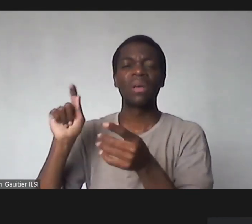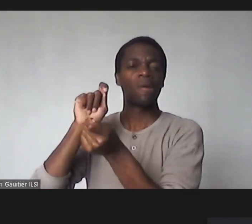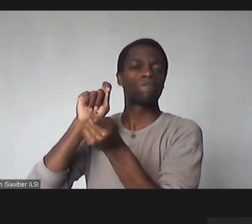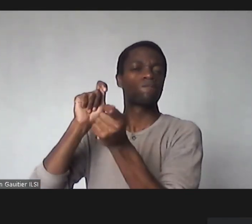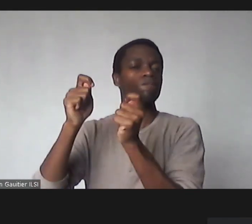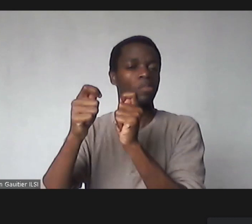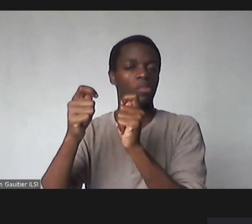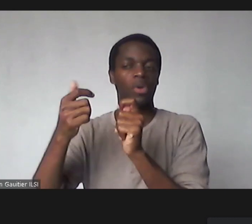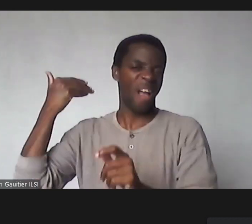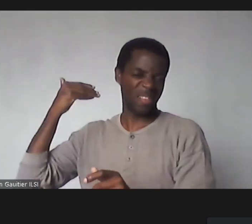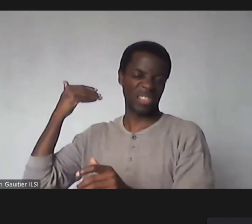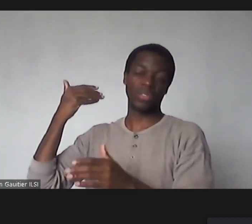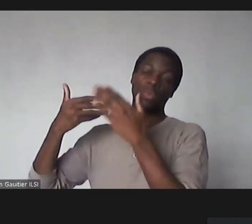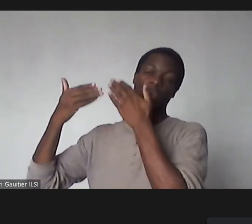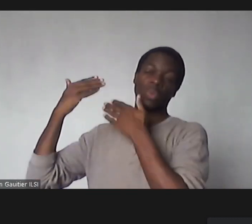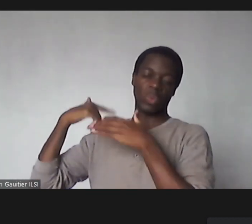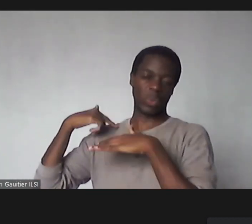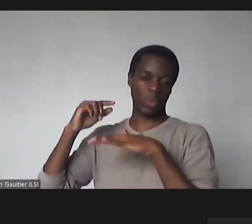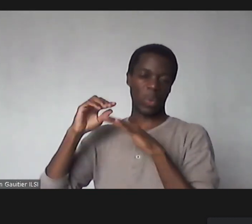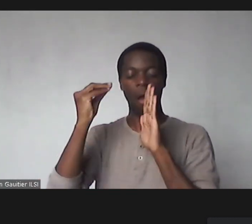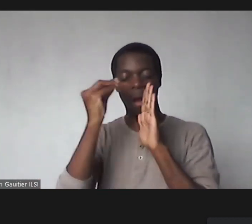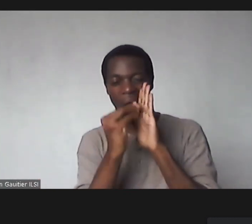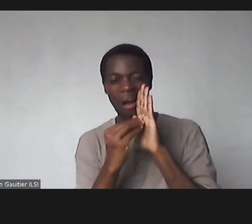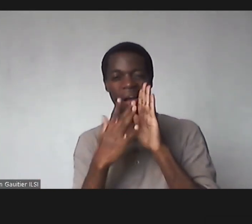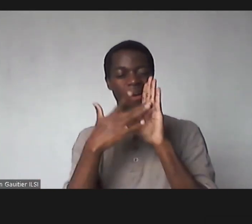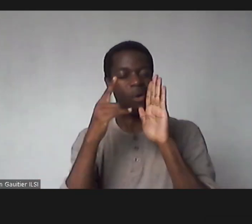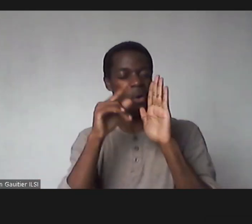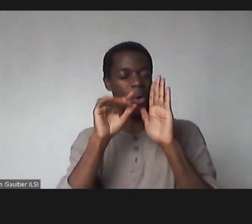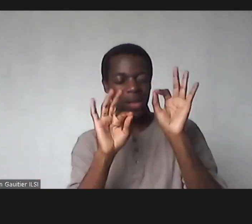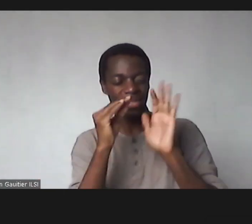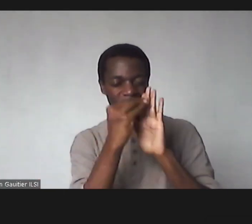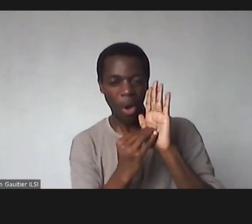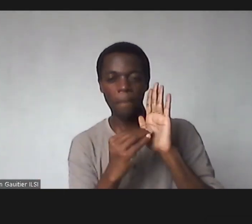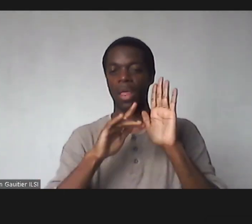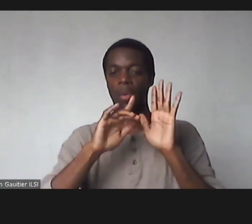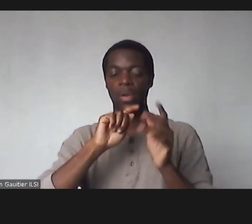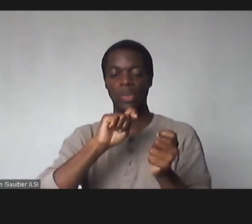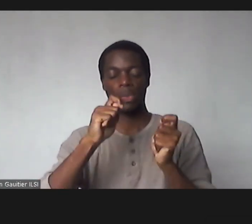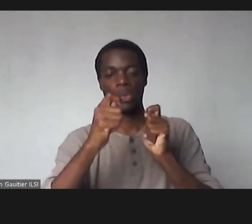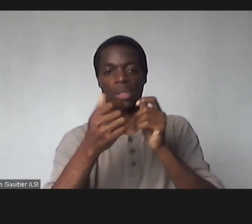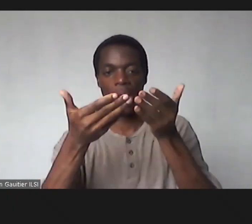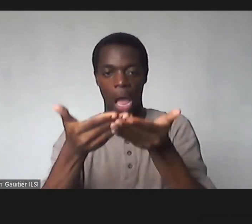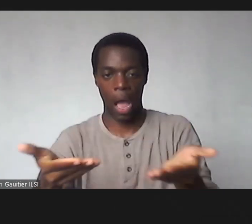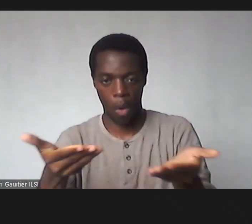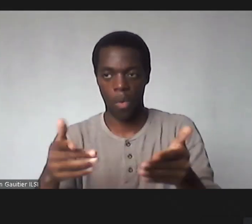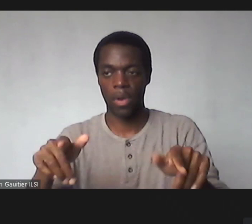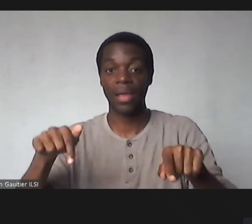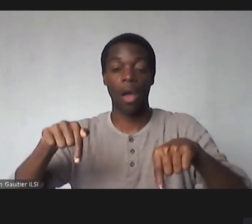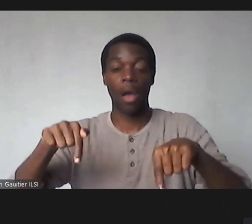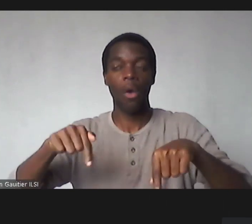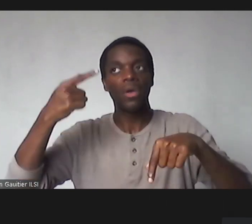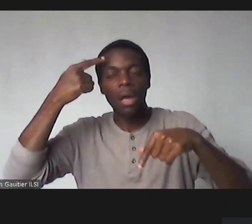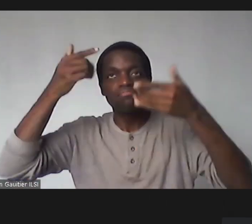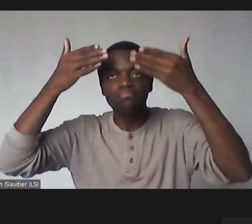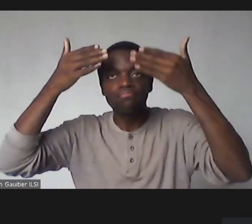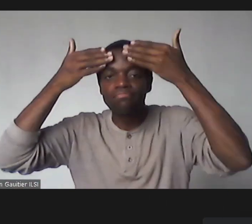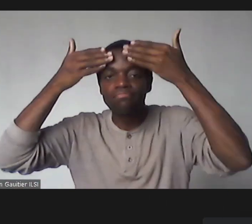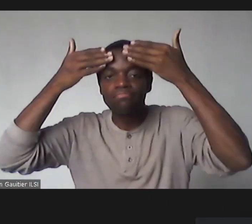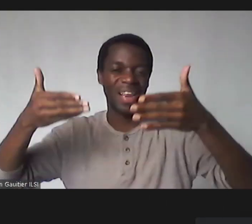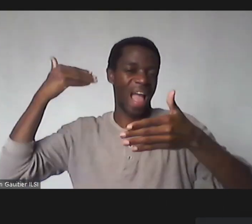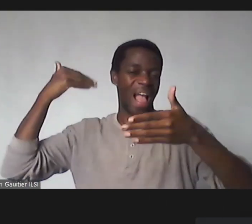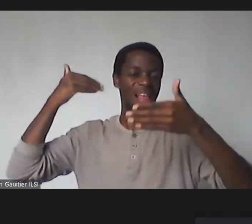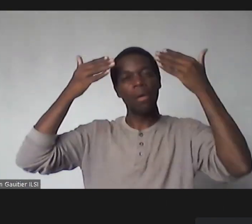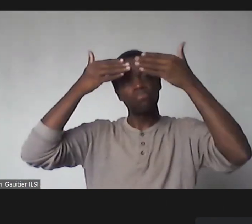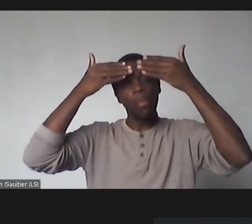lugar, como también aprovecho para hablar sobre esto, porque es importante sobre la comprensión que tenemos sobre los datos en Brasil